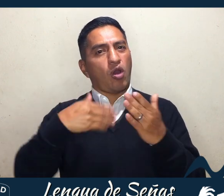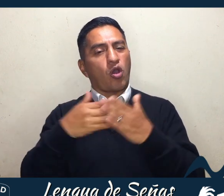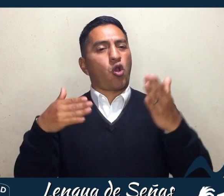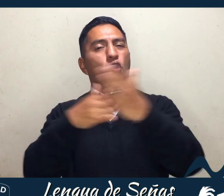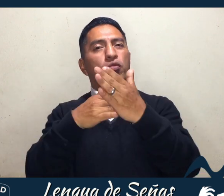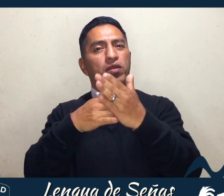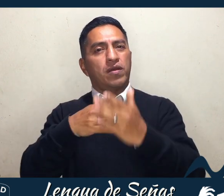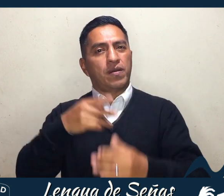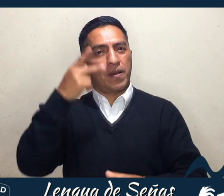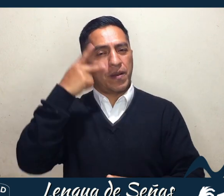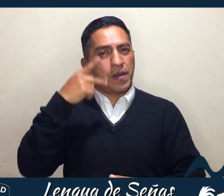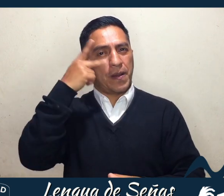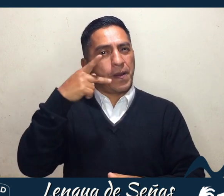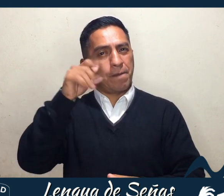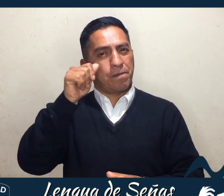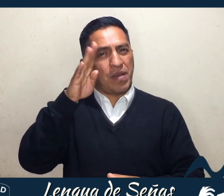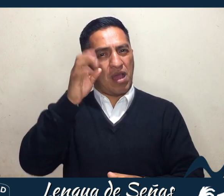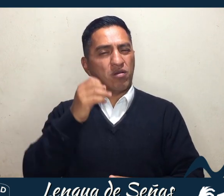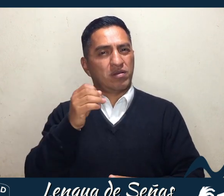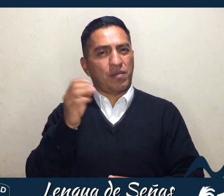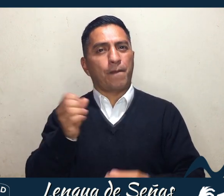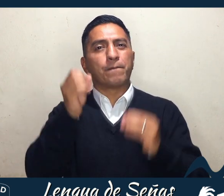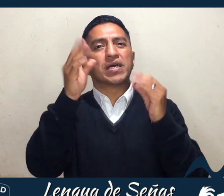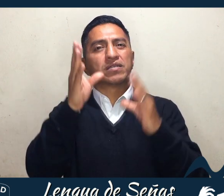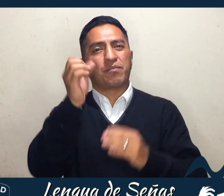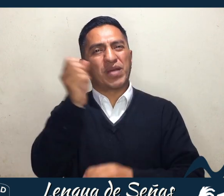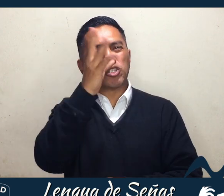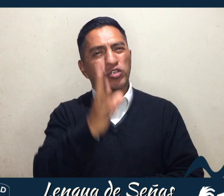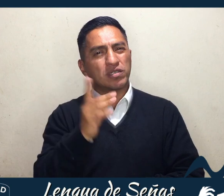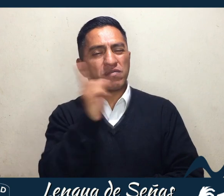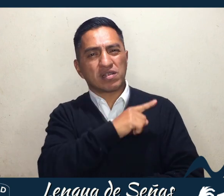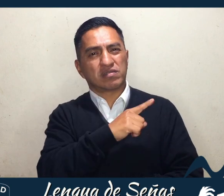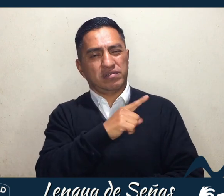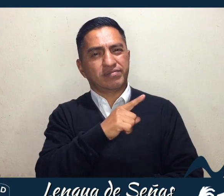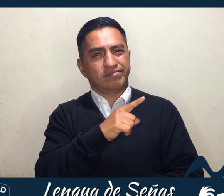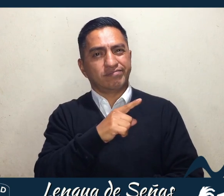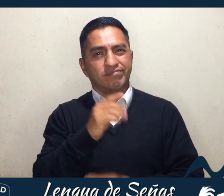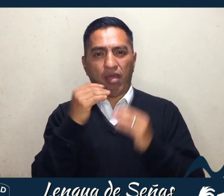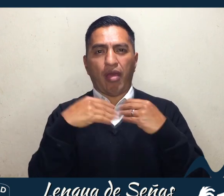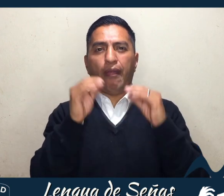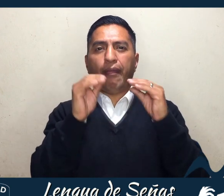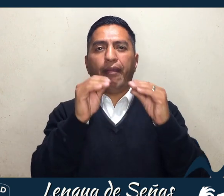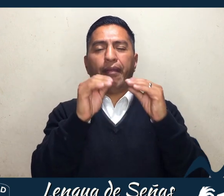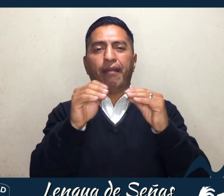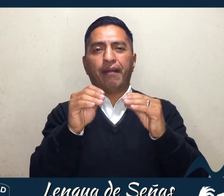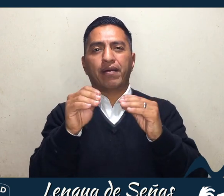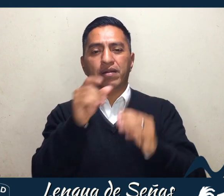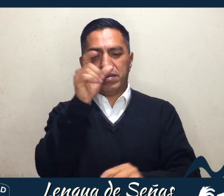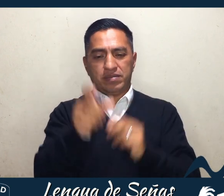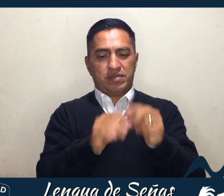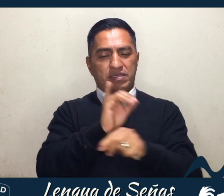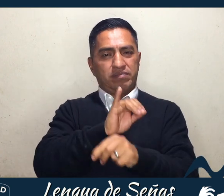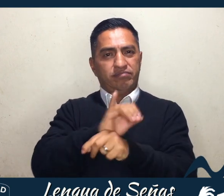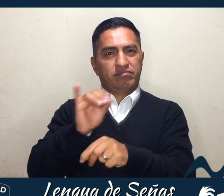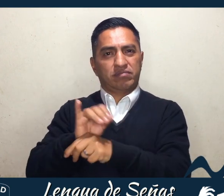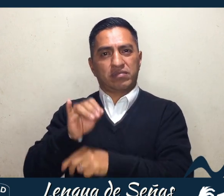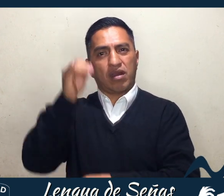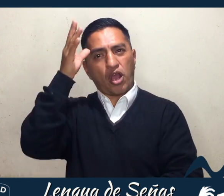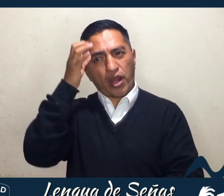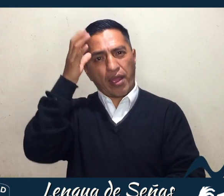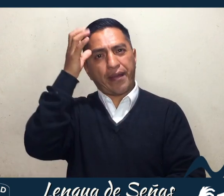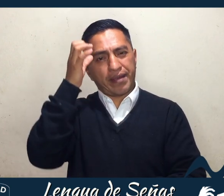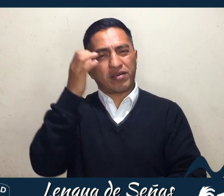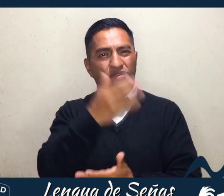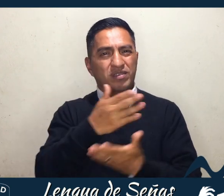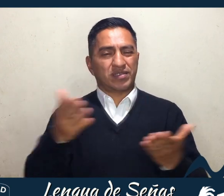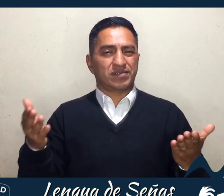y entendiendo un poco el contexto histórico y el contexto cultural en ese tiempo, aquellos que enseñaban,